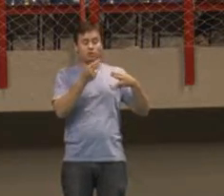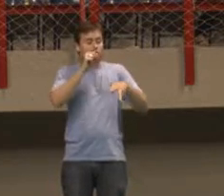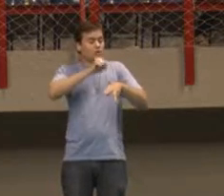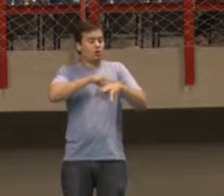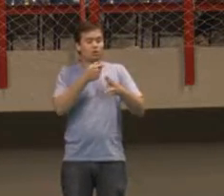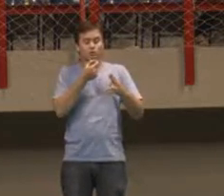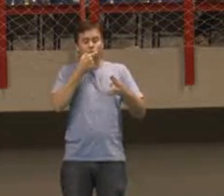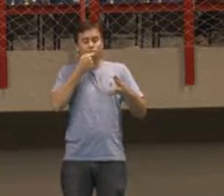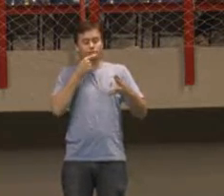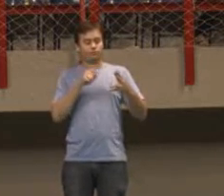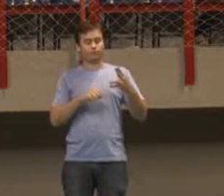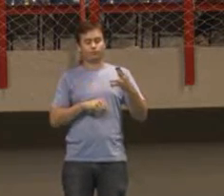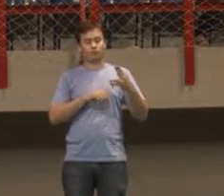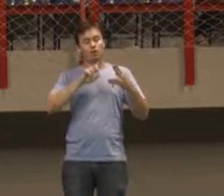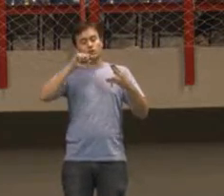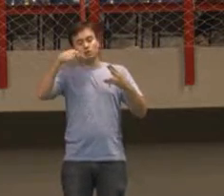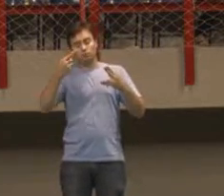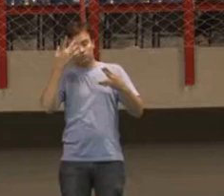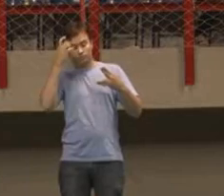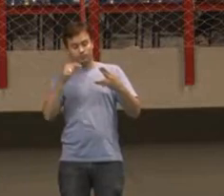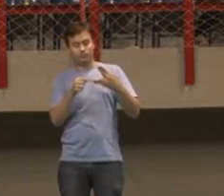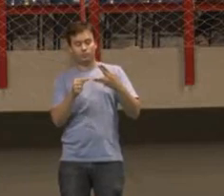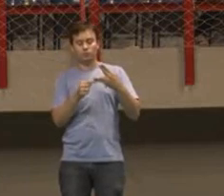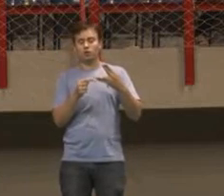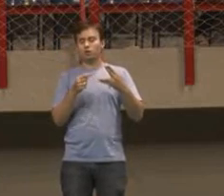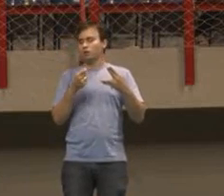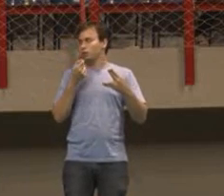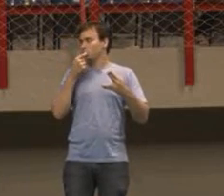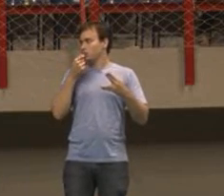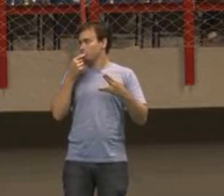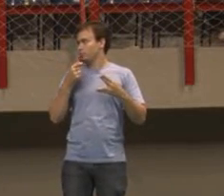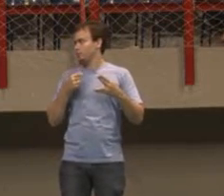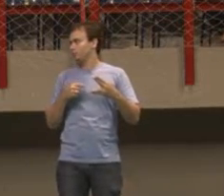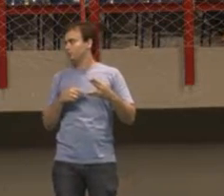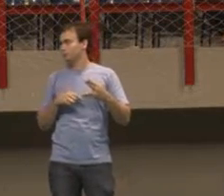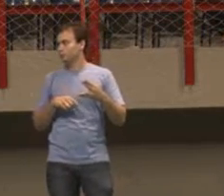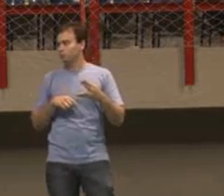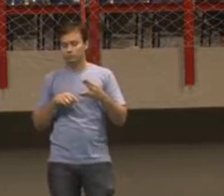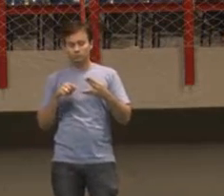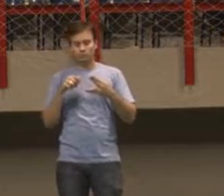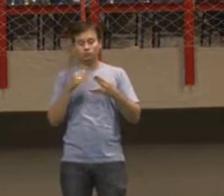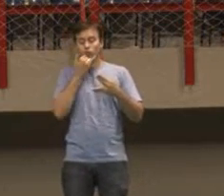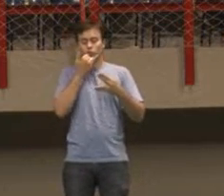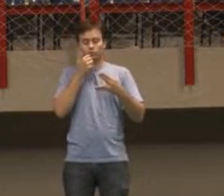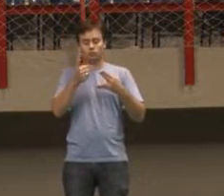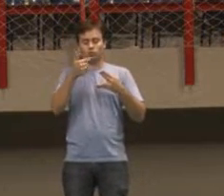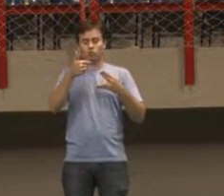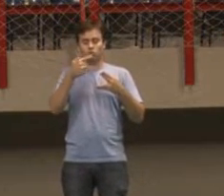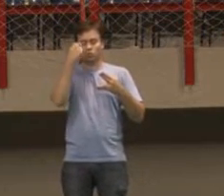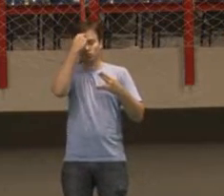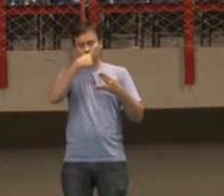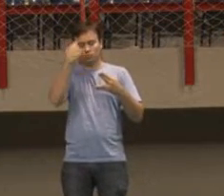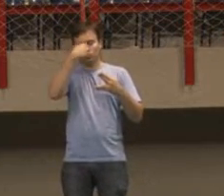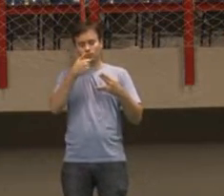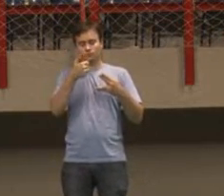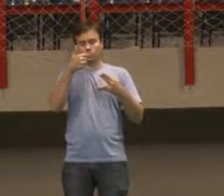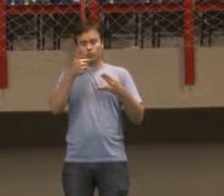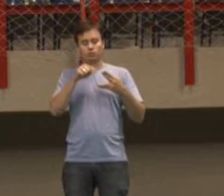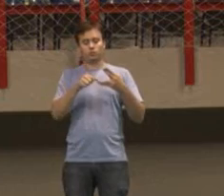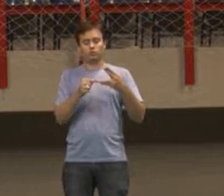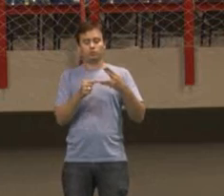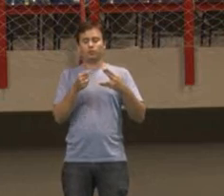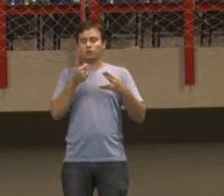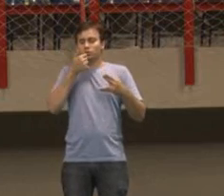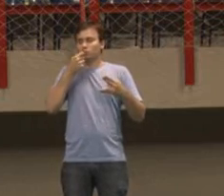relação, está preocupado, vai, toma 2 comprimidos. Depois de 12 horas, toma mais 2 comprimidos. Mas lembre-se,